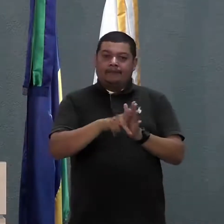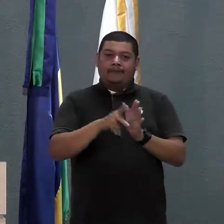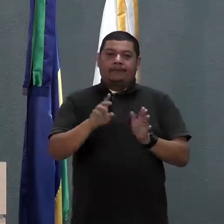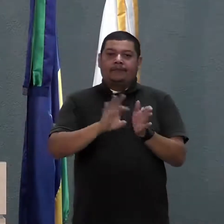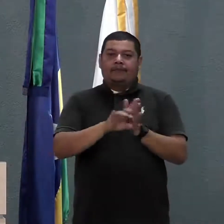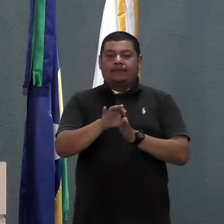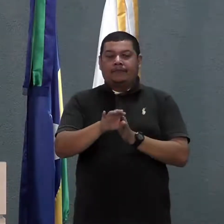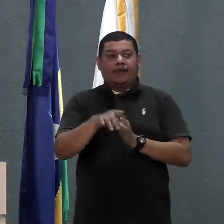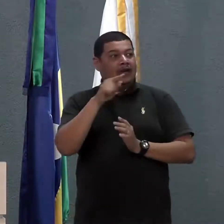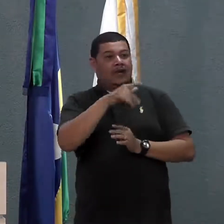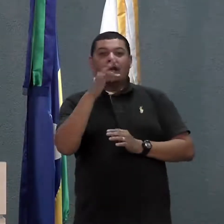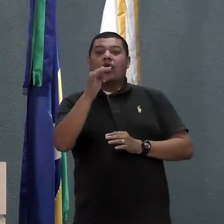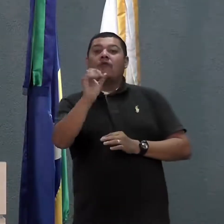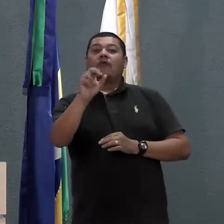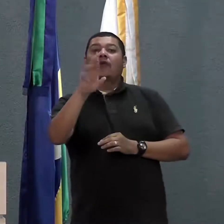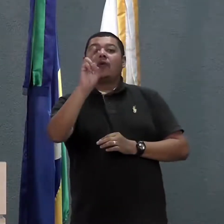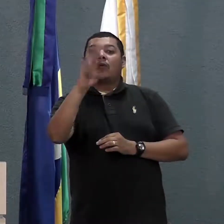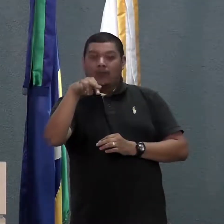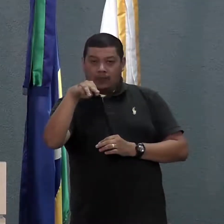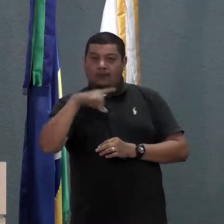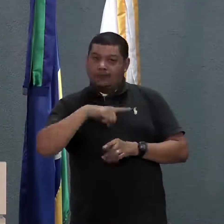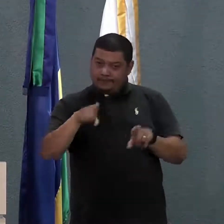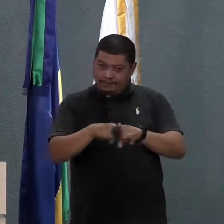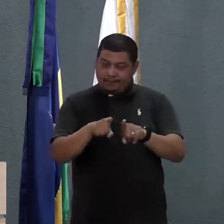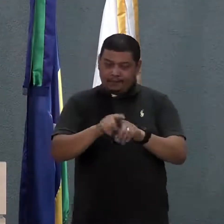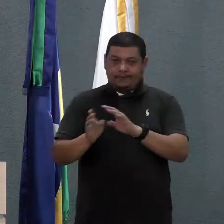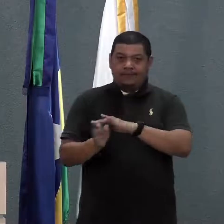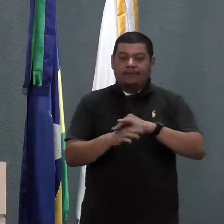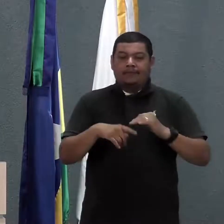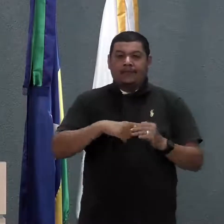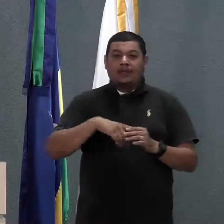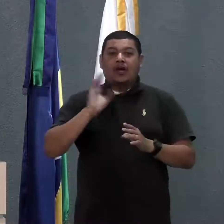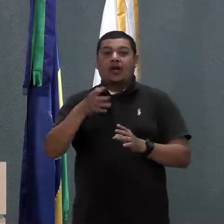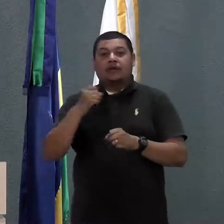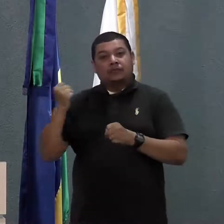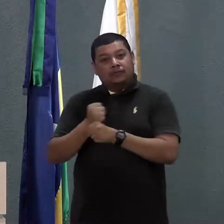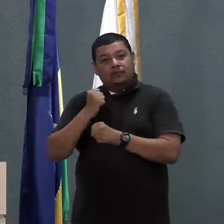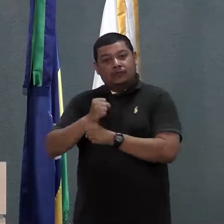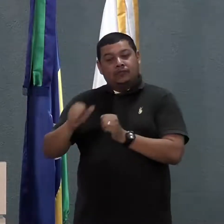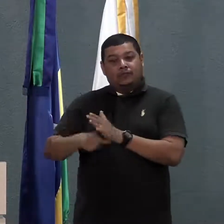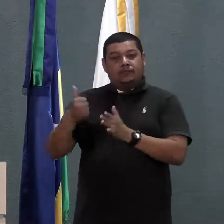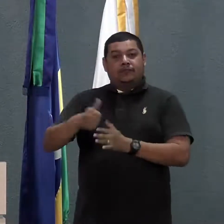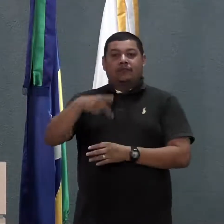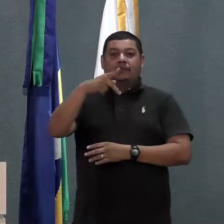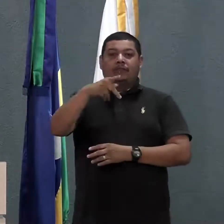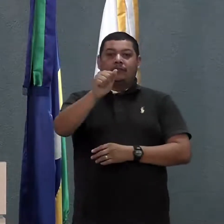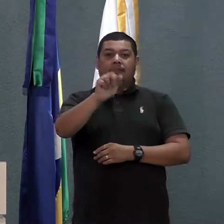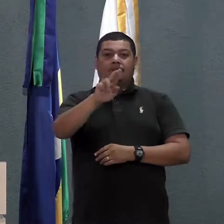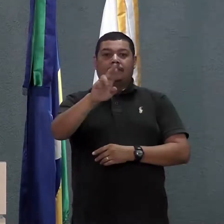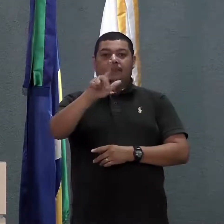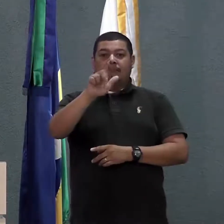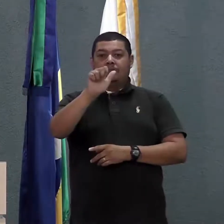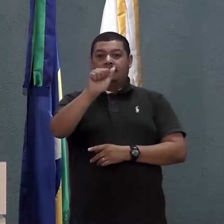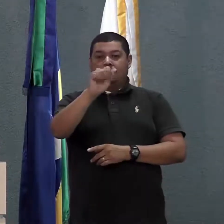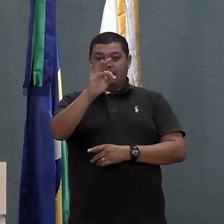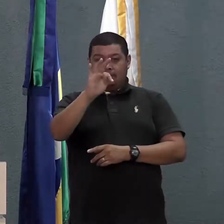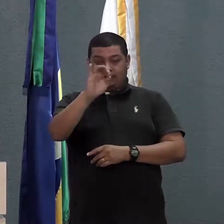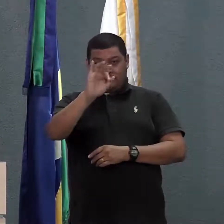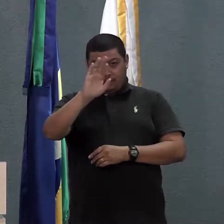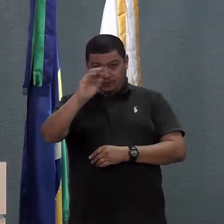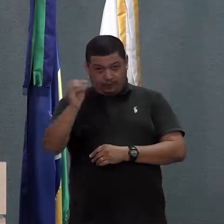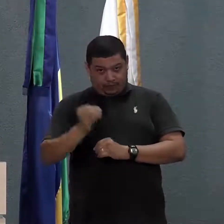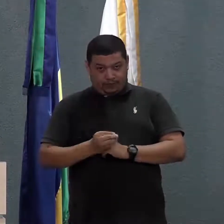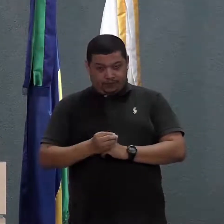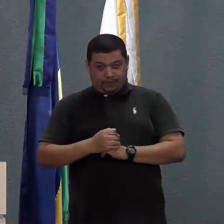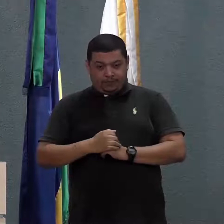sede, entregamos agora a sala para o advogado, construímos o primeiro parlatório, nunca se teve parlatório, para quem não sabe, é o local